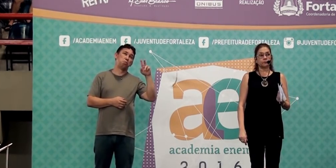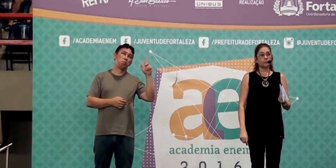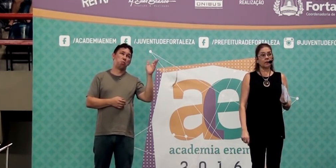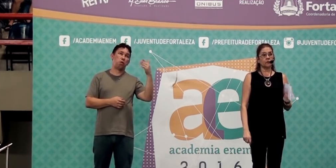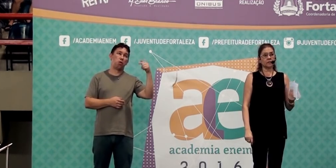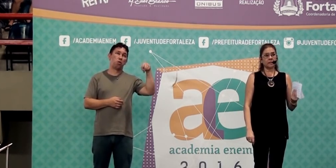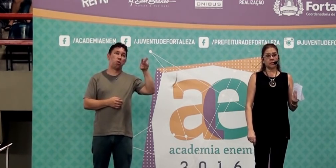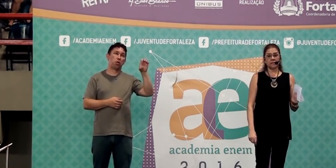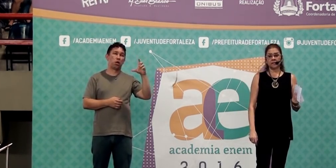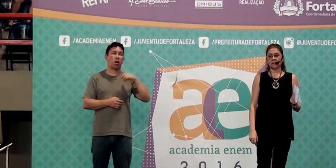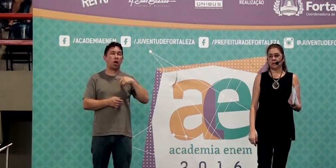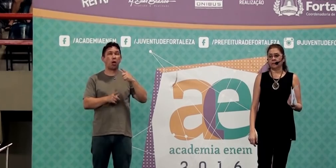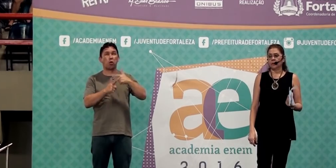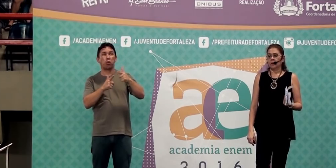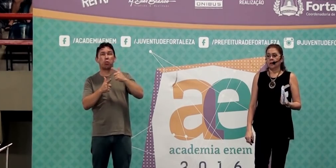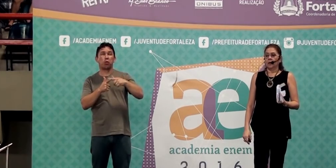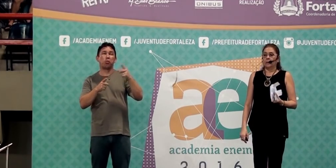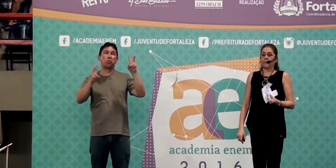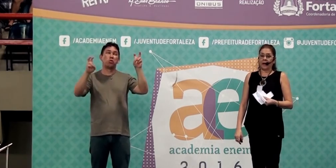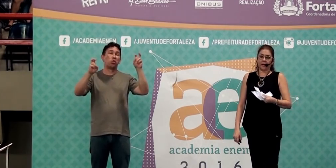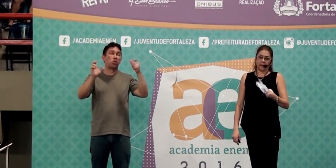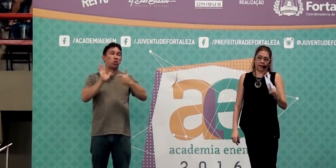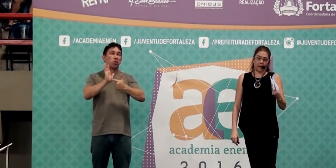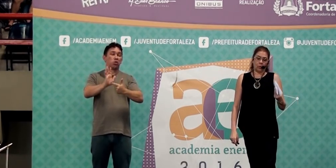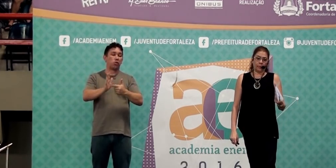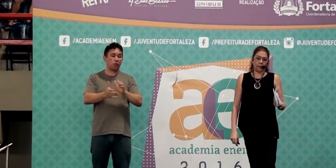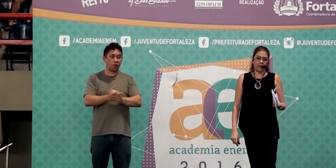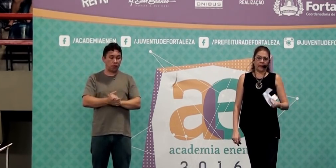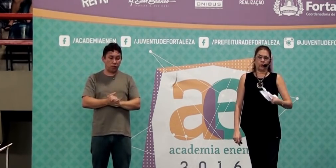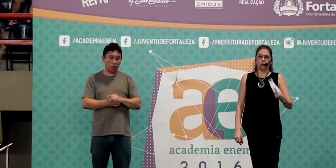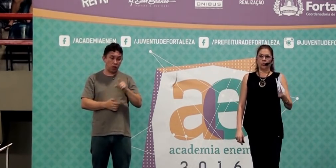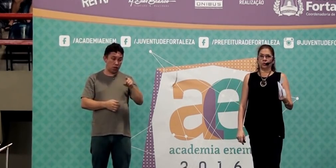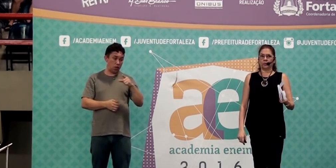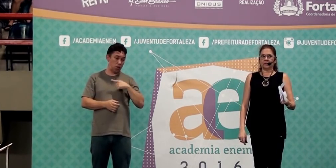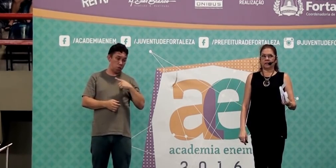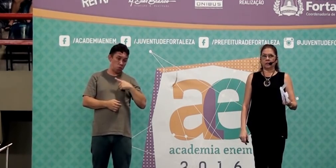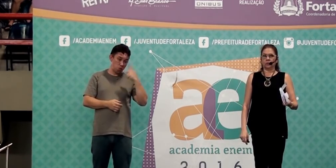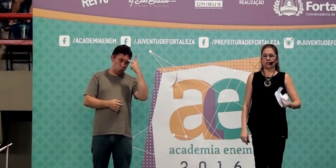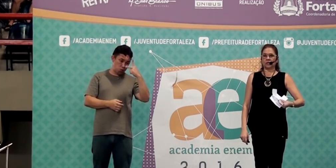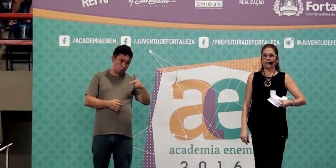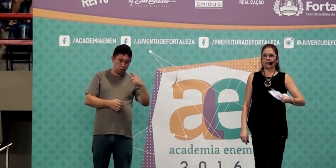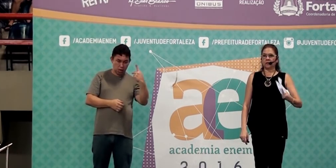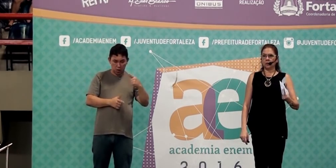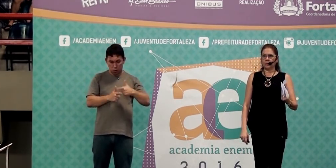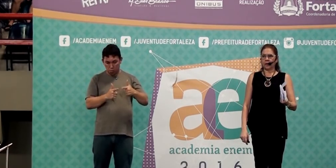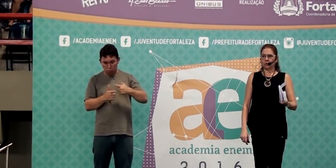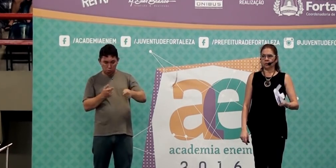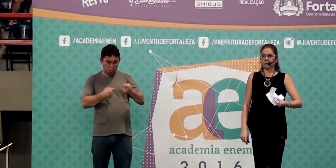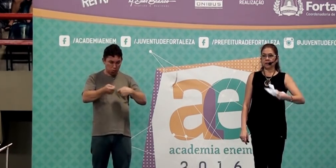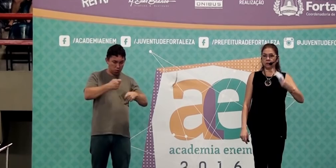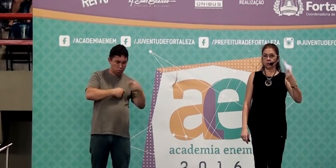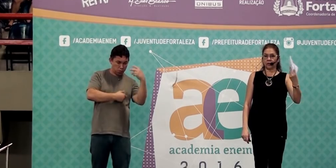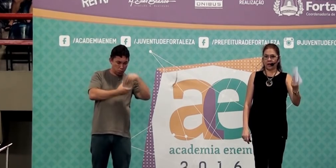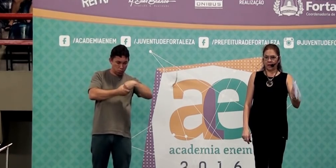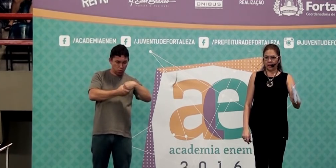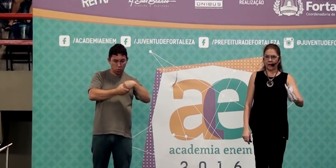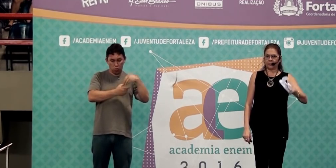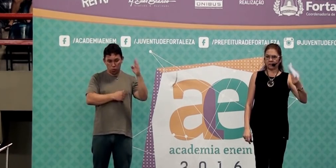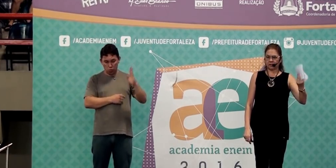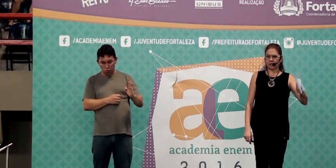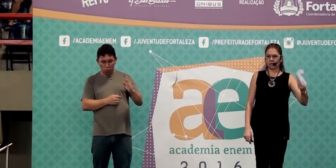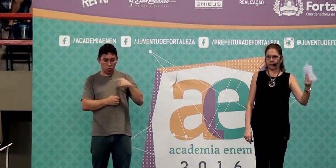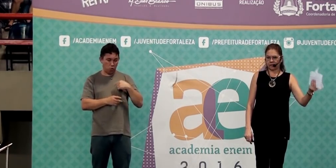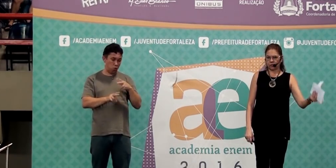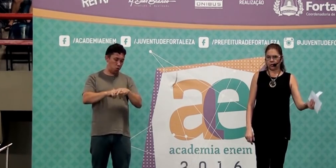problema. Você diz assim: para o problema econômico do Brasil estava tão mal, tanto que